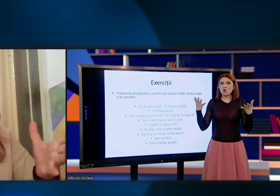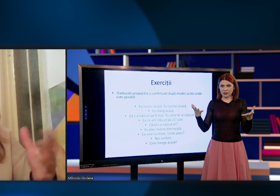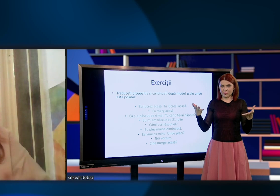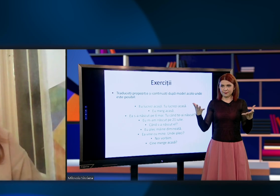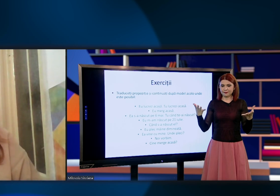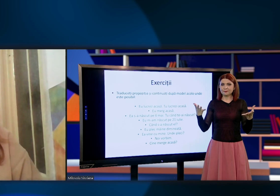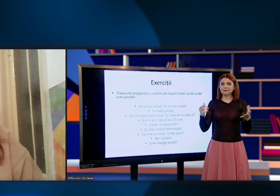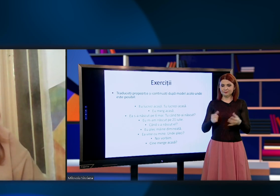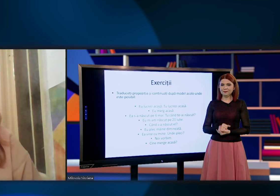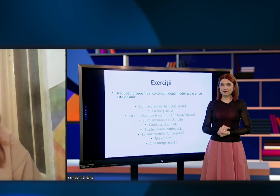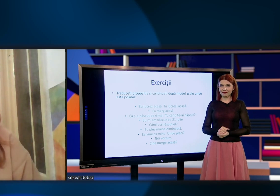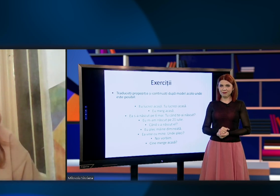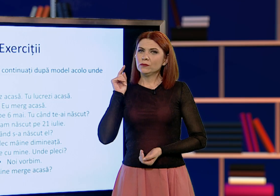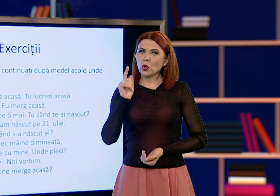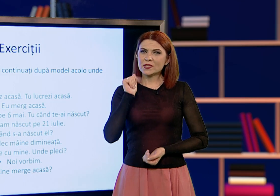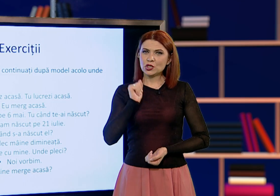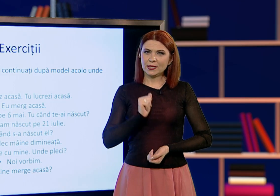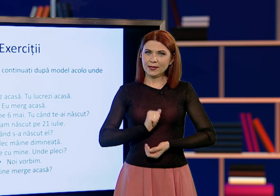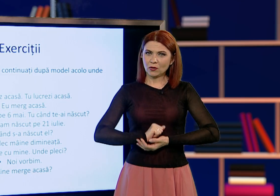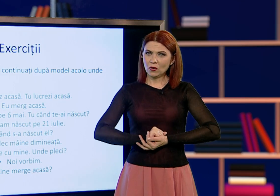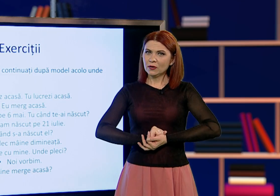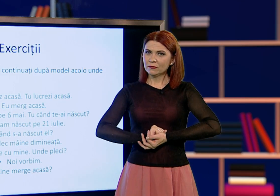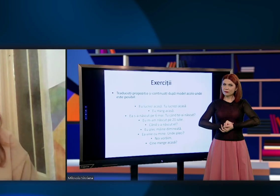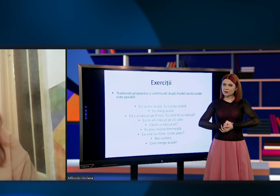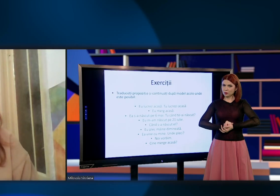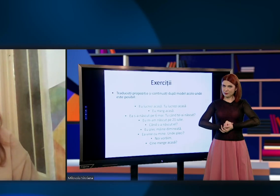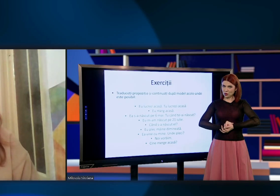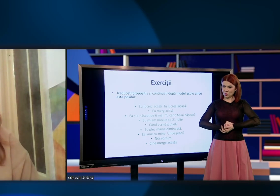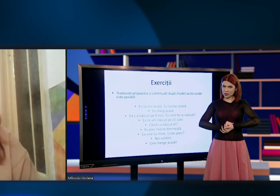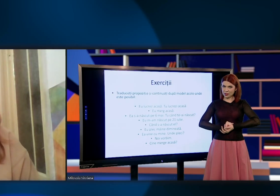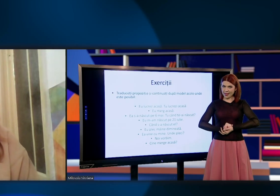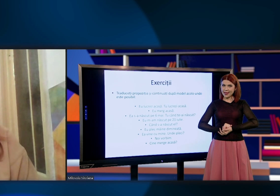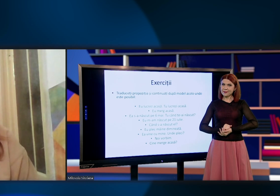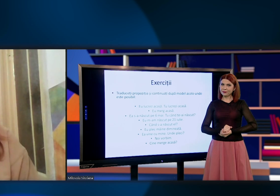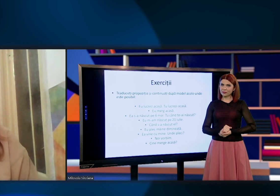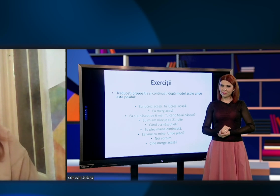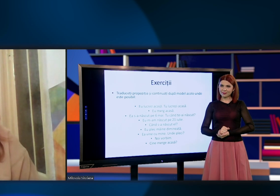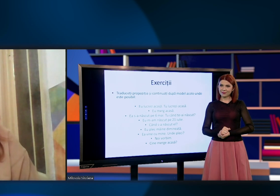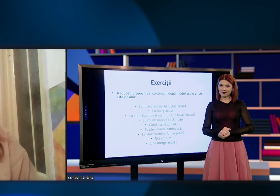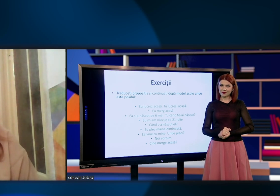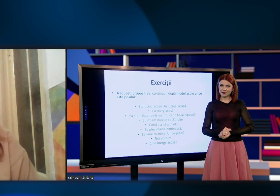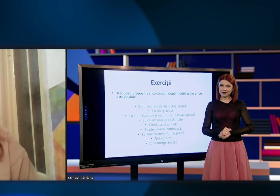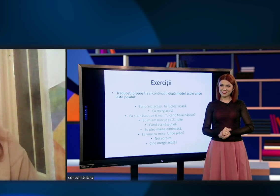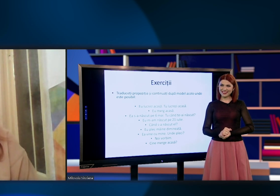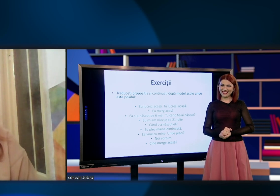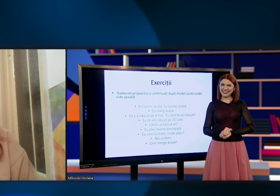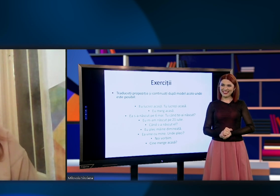mult bine 23 Te rog spune mi și 23 20